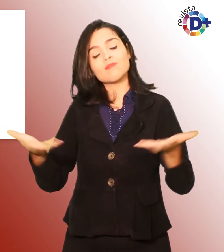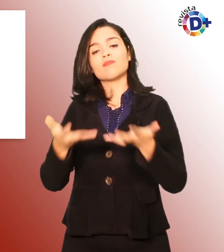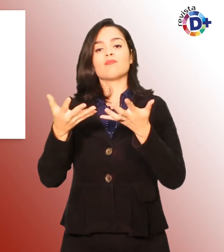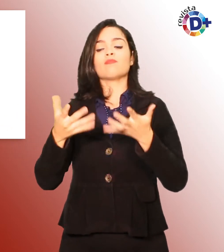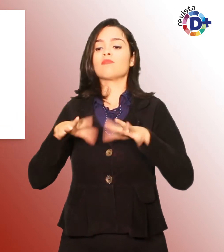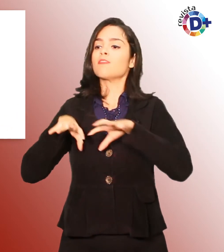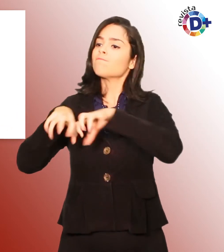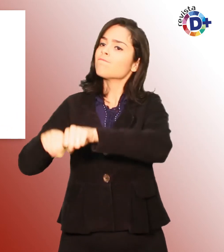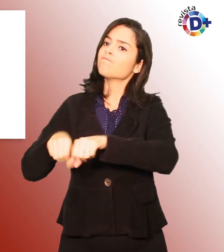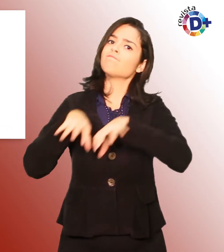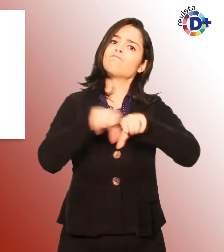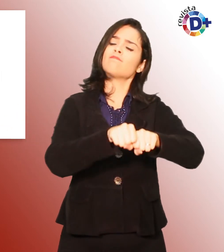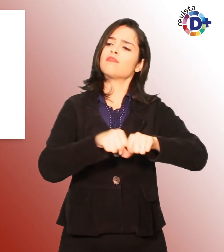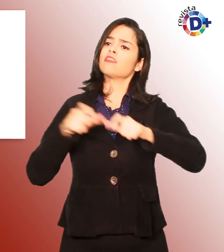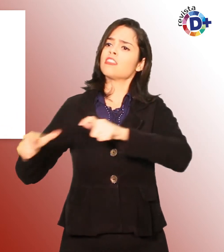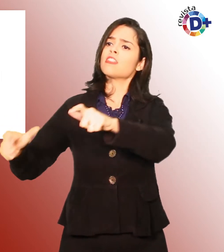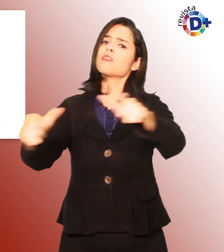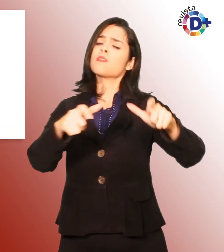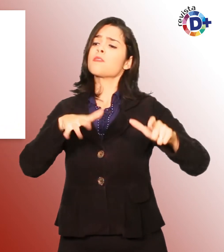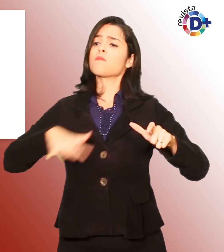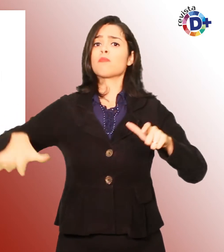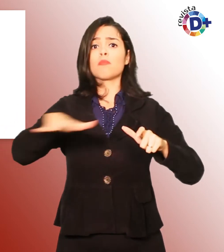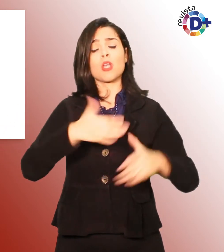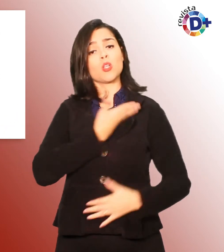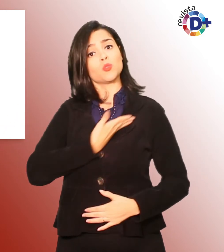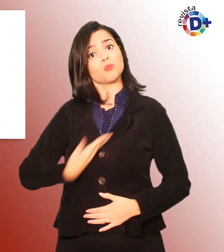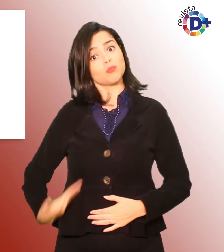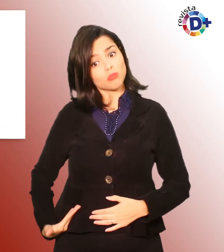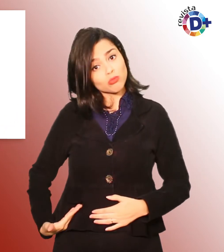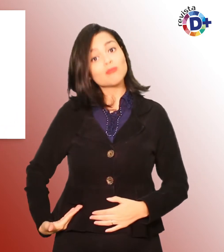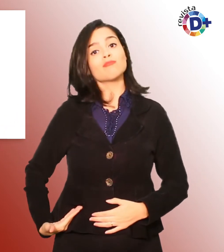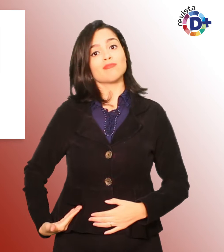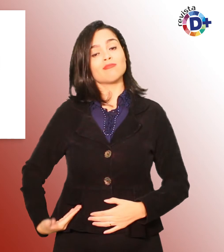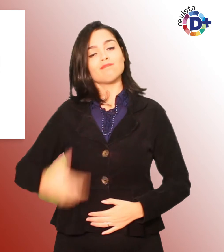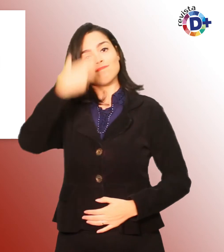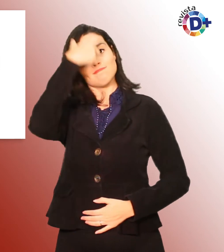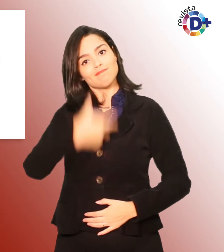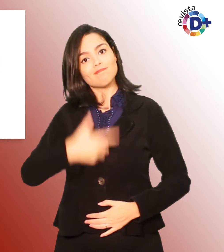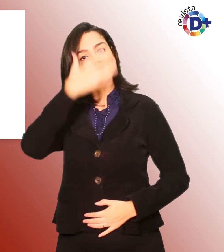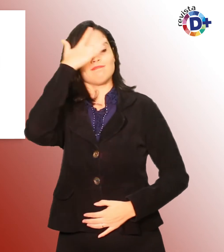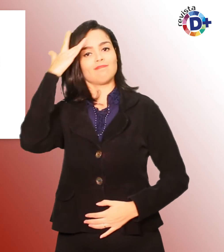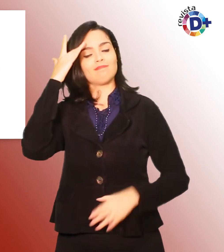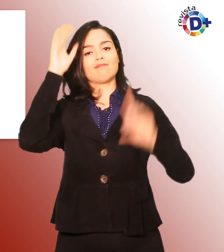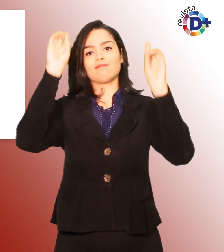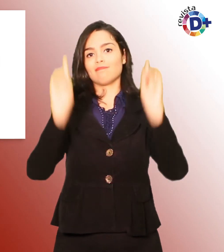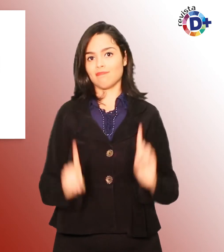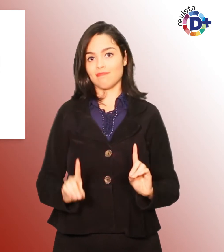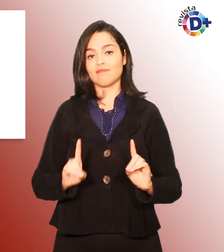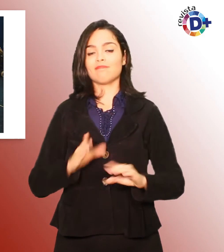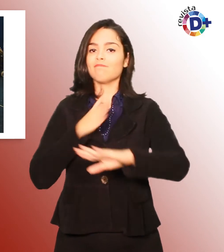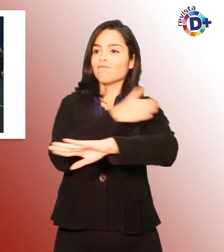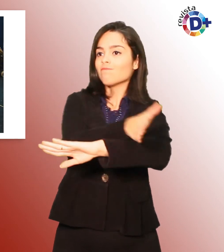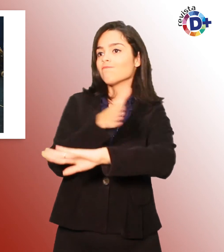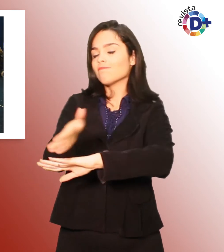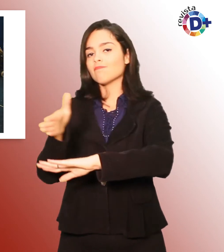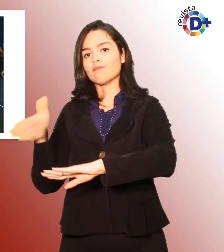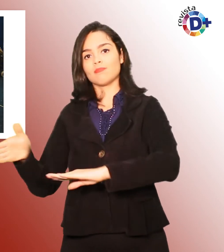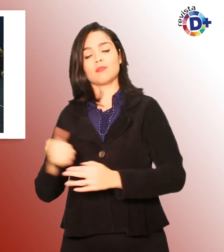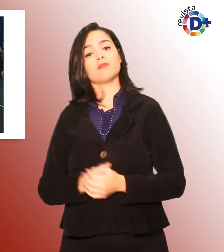de espaços públicos e cidadania a pessoas com deficiência a busca é por